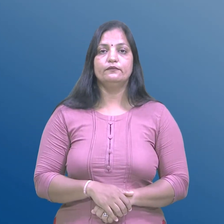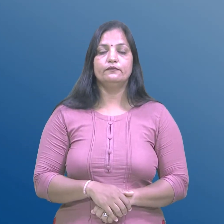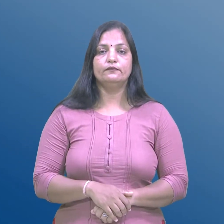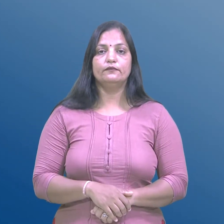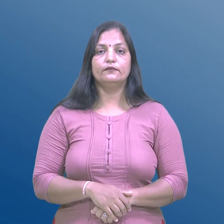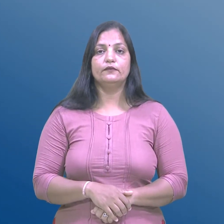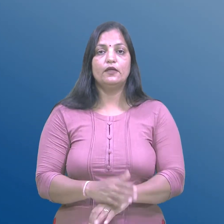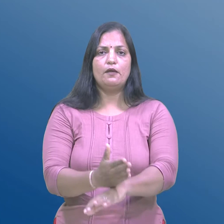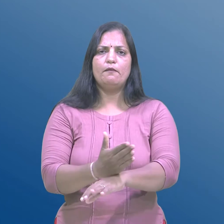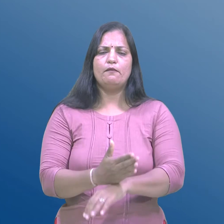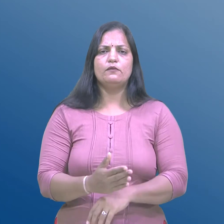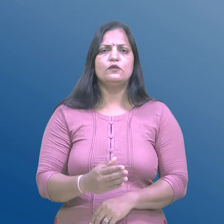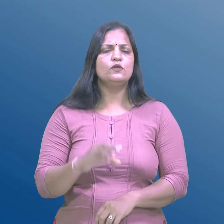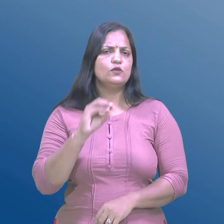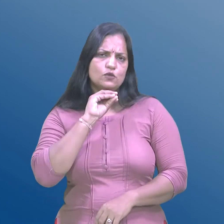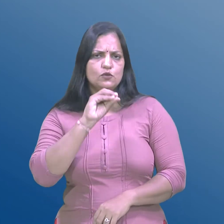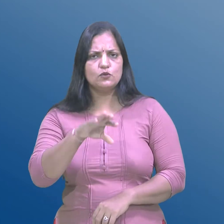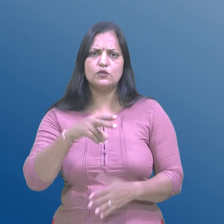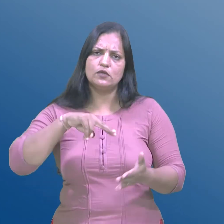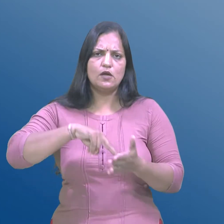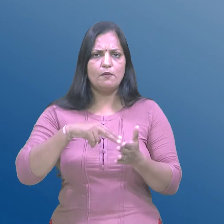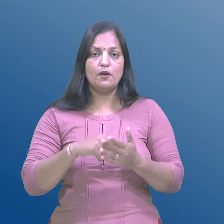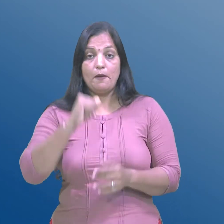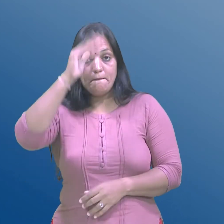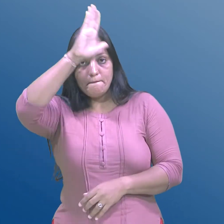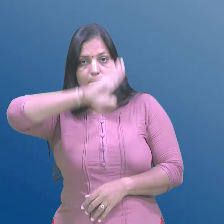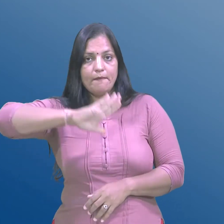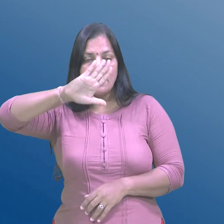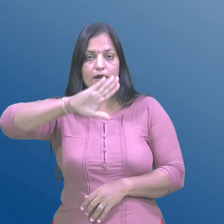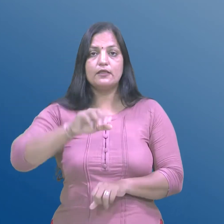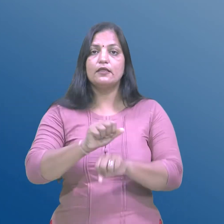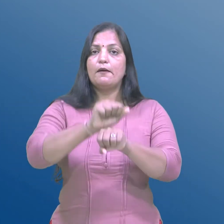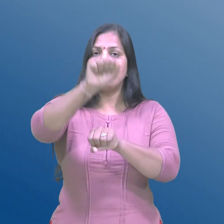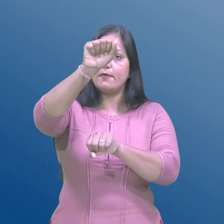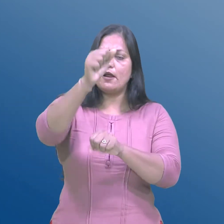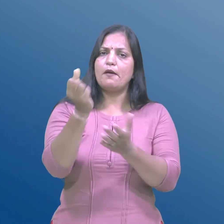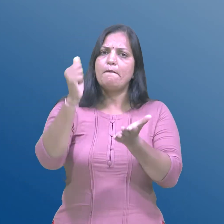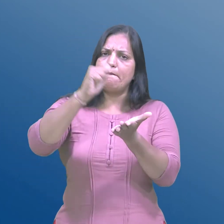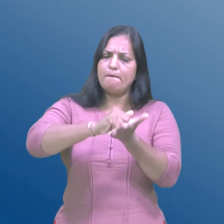અધિસૂચના એટલે કે ભારતના રાજપત્રમાં પ્રકાશિત કરવામાં આવેલ